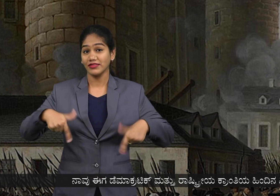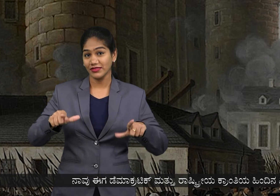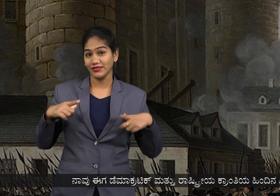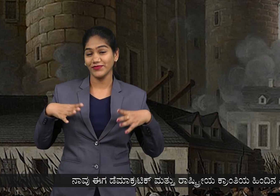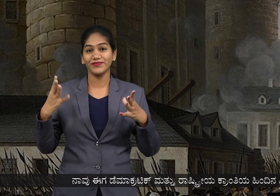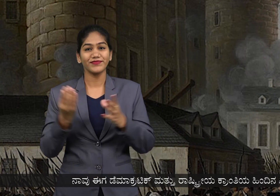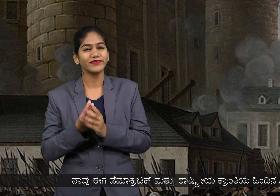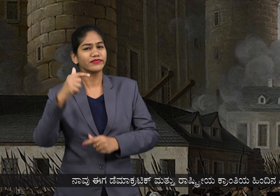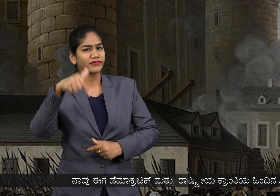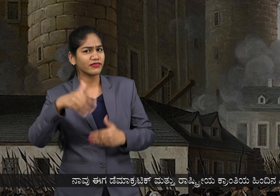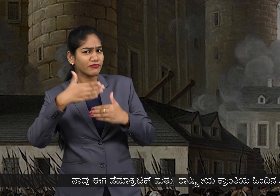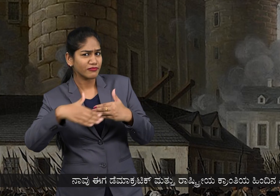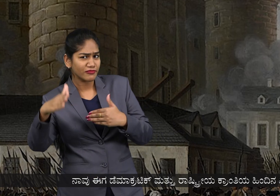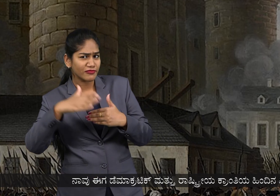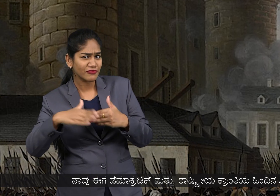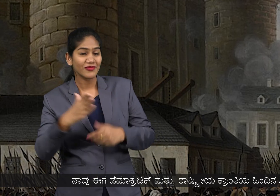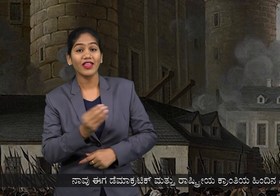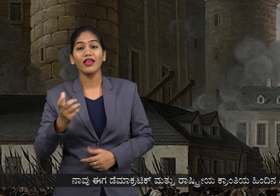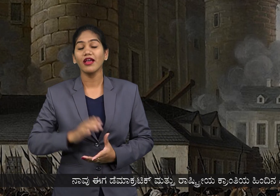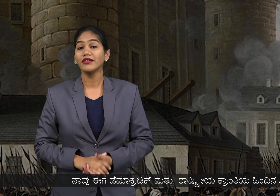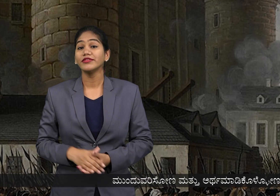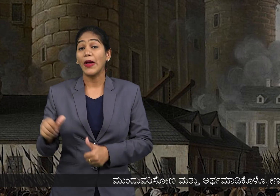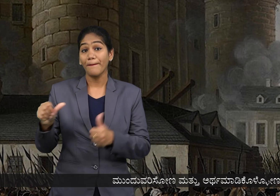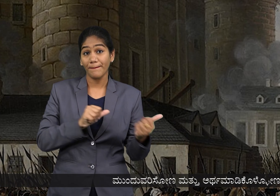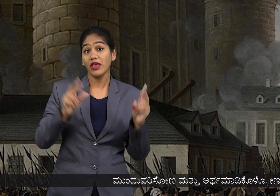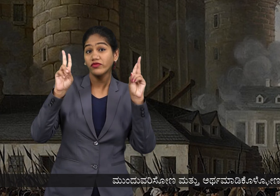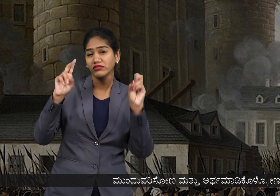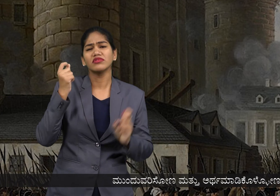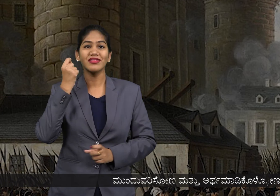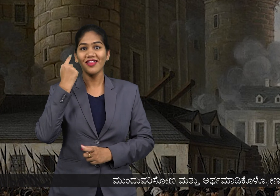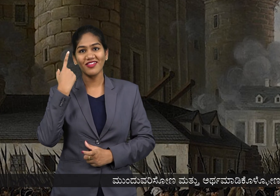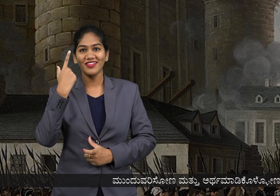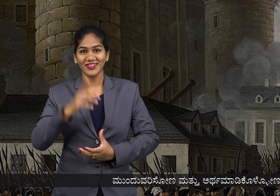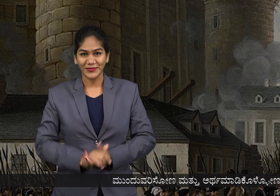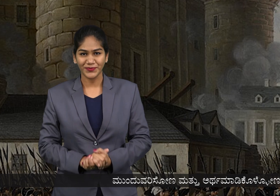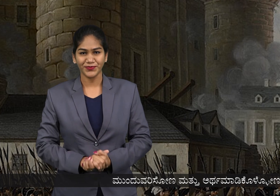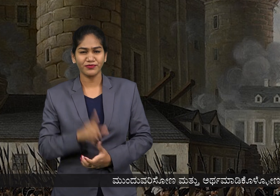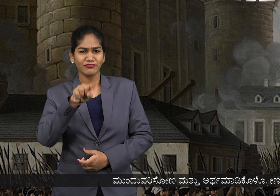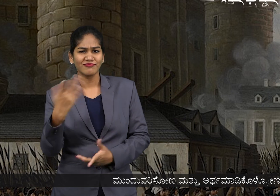ನಾವೀಗ ಡೆಮಾಕ್ರಾಟಿಕ್ ಮತ್ತು ರಾಷ್ಟ್ರೀಯ ಕ್ರಾಂತಿಯ ಹಿಂದಿನ ವಿಷಯವನ್ನ ಮುಂದುವರಿಸೋಣ ಮತ್ತು ಅರ್ಥ ಮಾಡ್ಕೊಳ್ಳೋಣ.